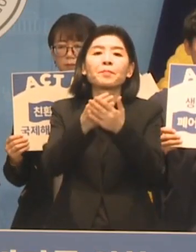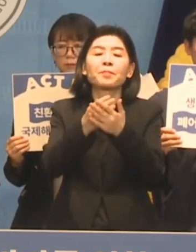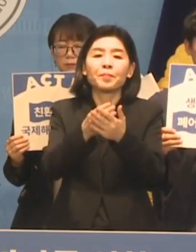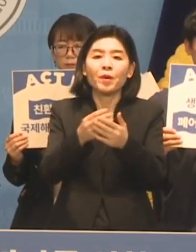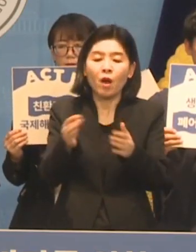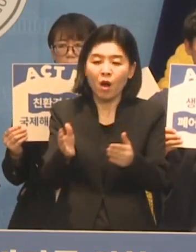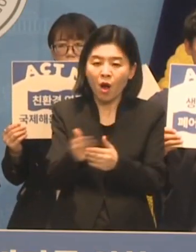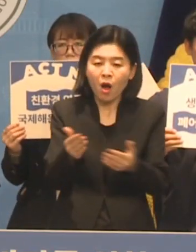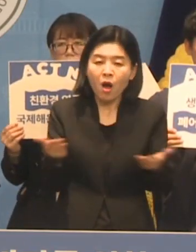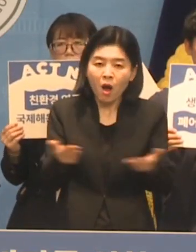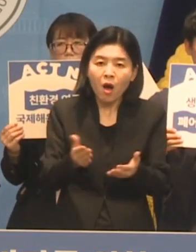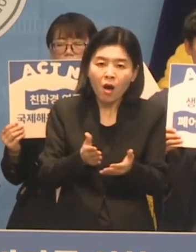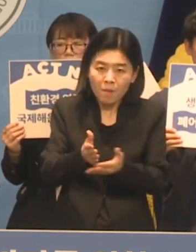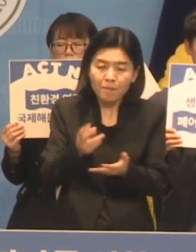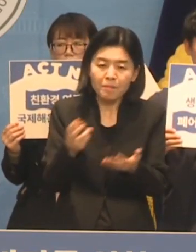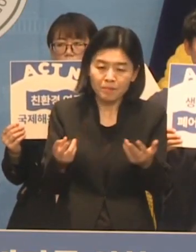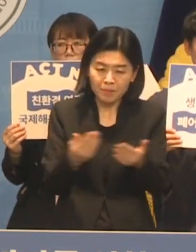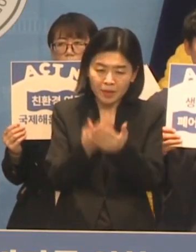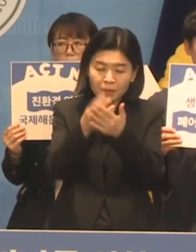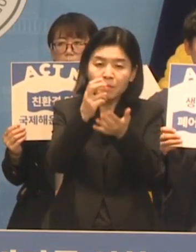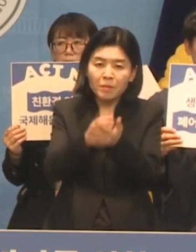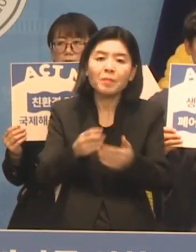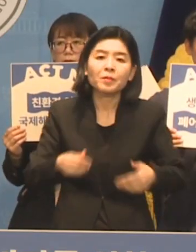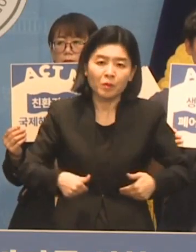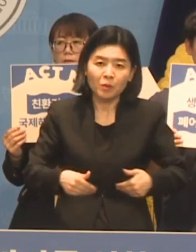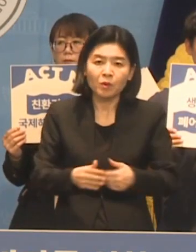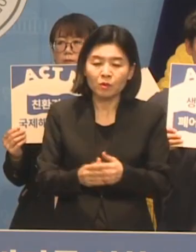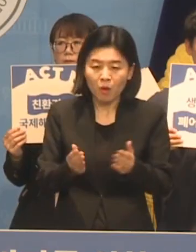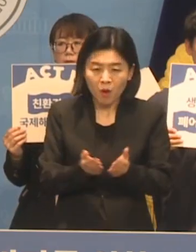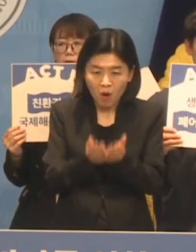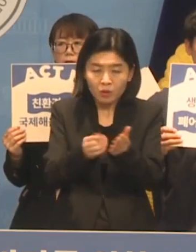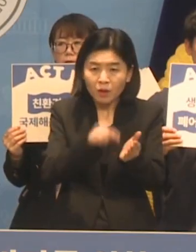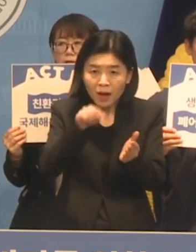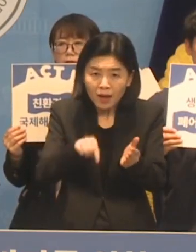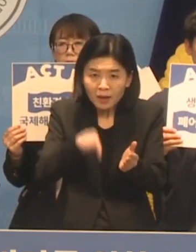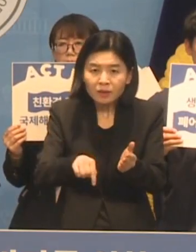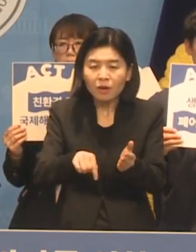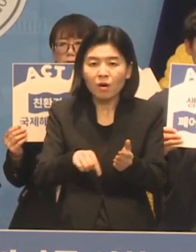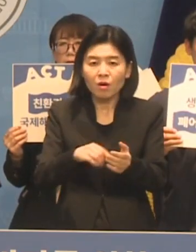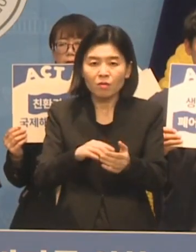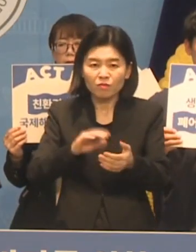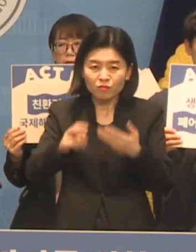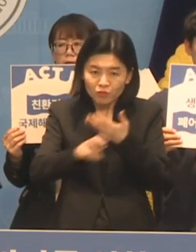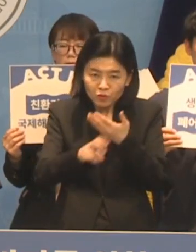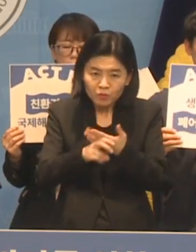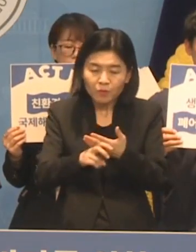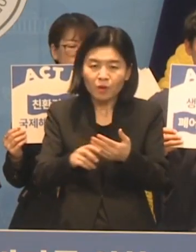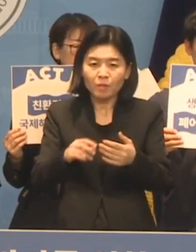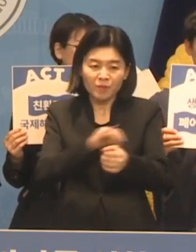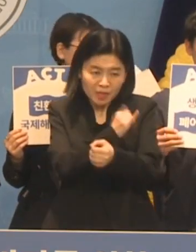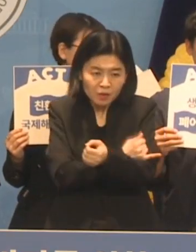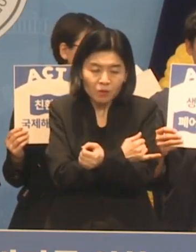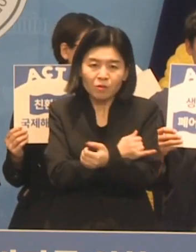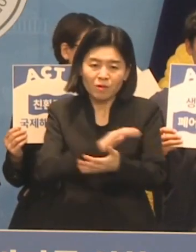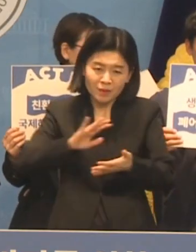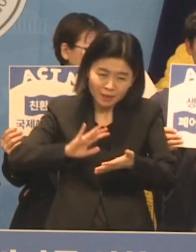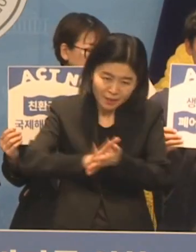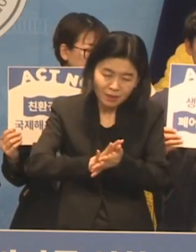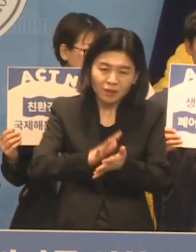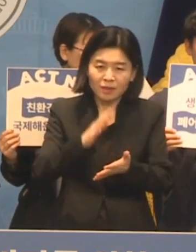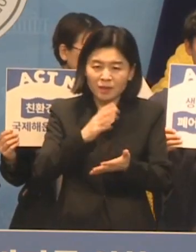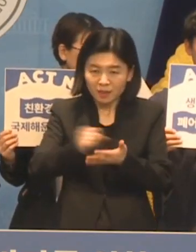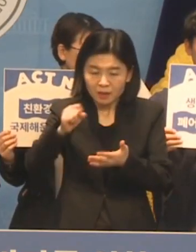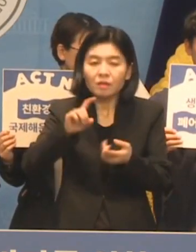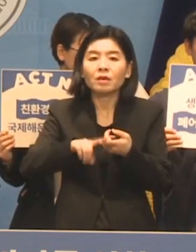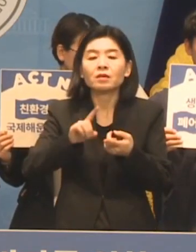어선에서 발생하는 노동 착취를 근절해야 합니다. 외국인 어선에 대한 차별과 인권 침해를 철저히 감시하며 보호 조치를